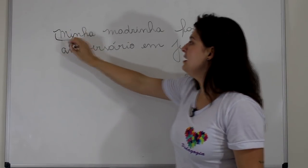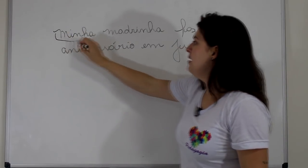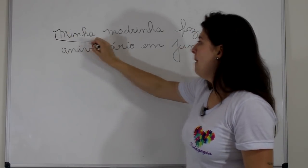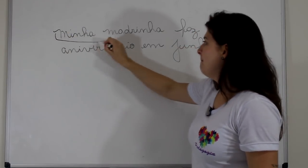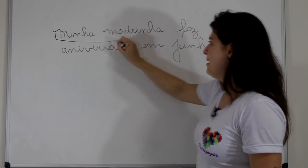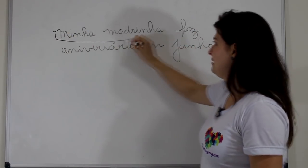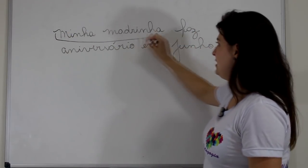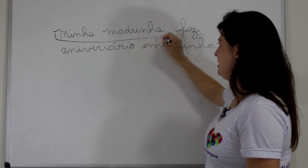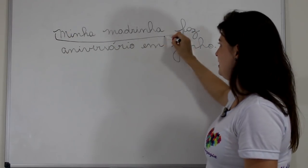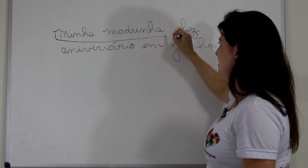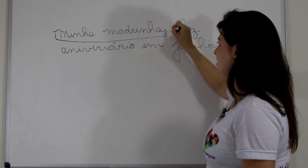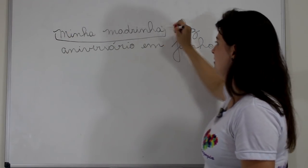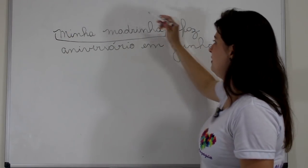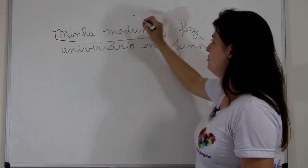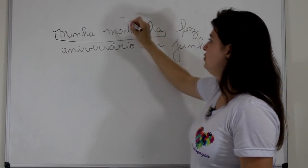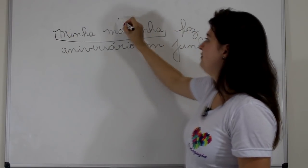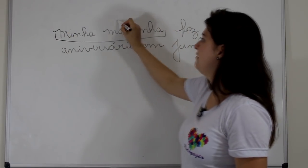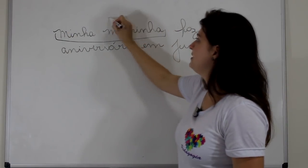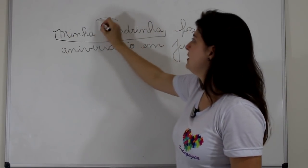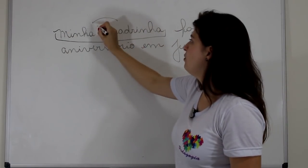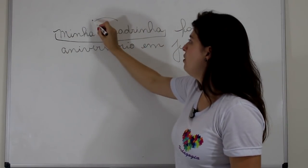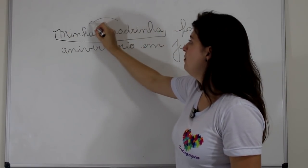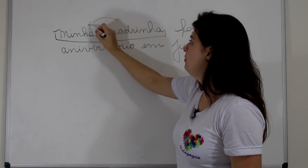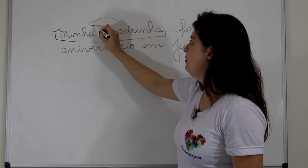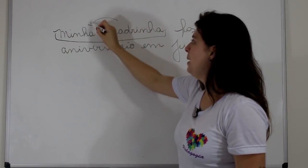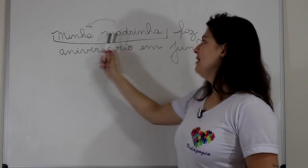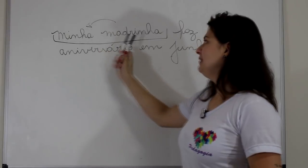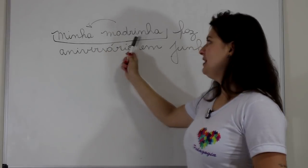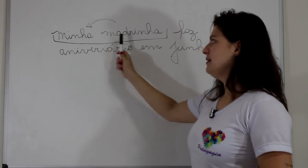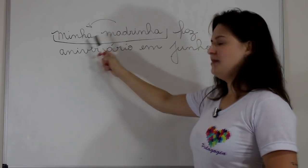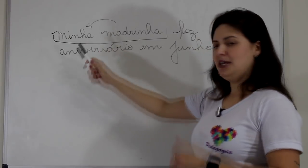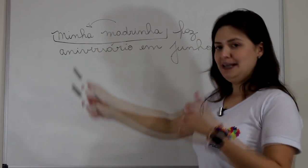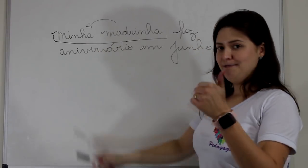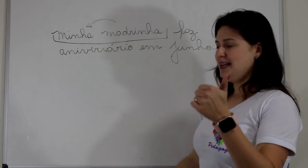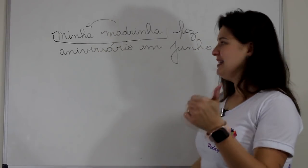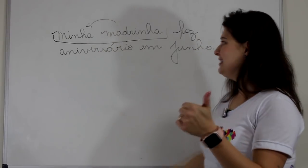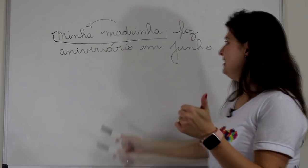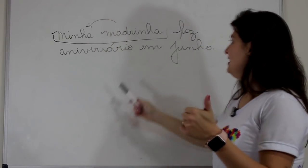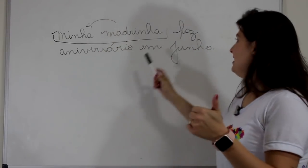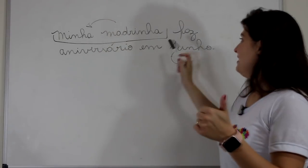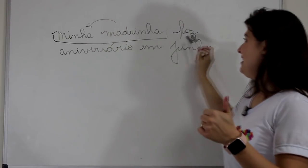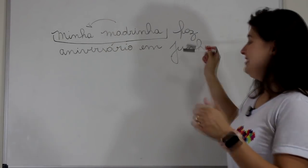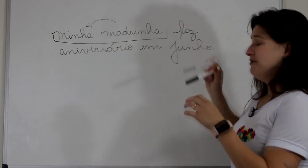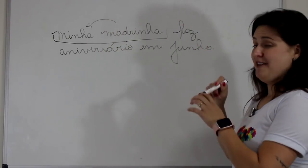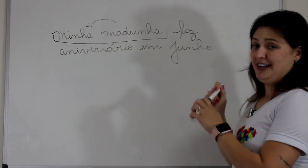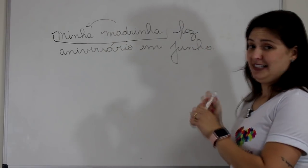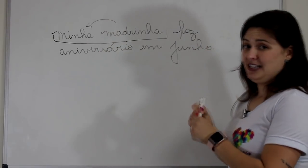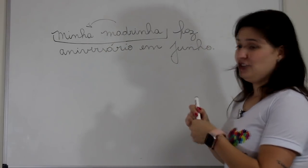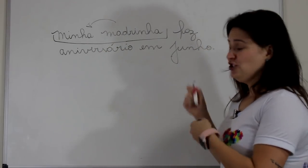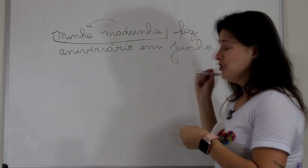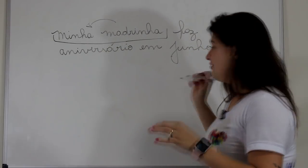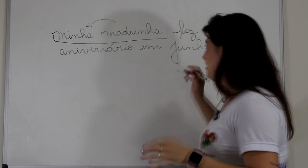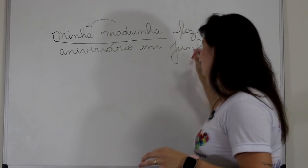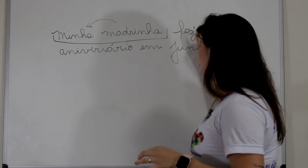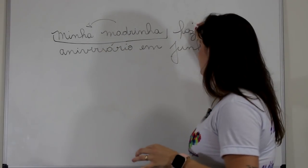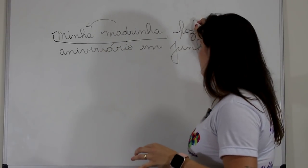Minha madrinha, a gente vai fazer como? Madrinha minha, beleza? Esse faz aqui a gente não vai